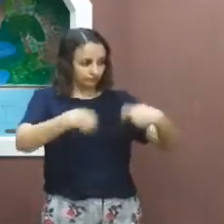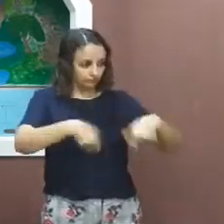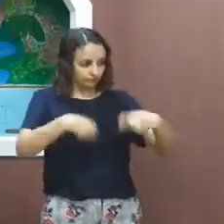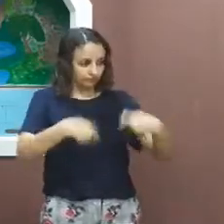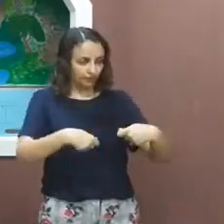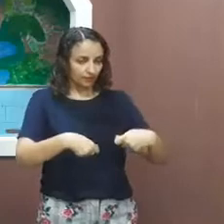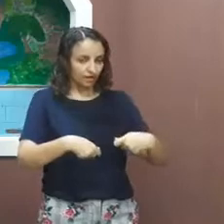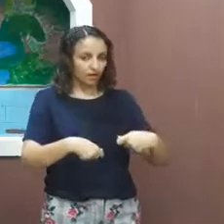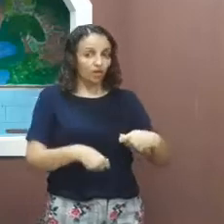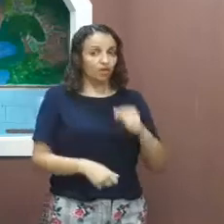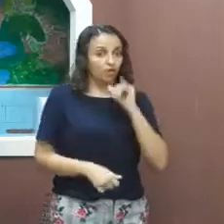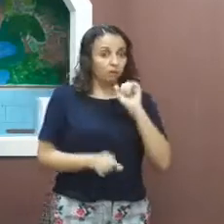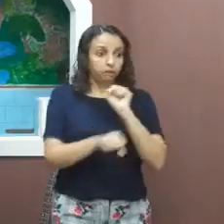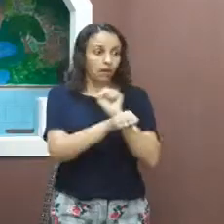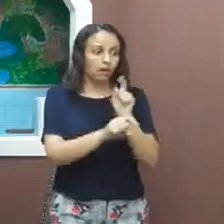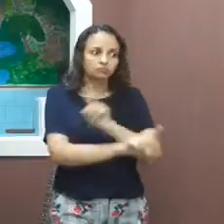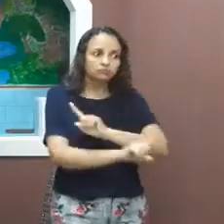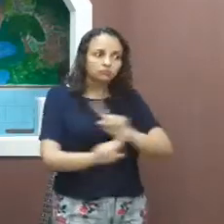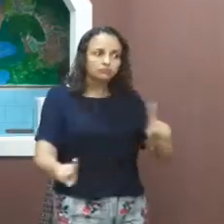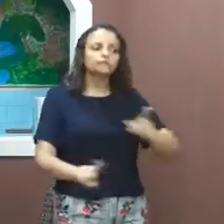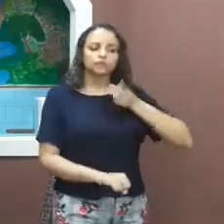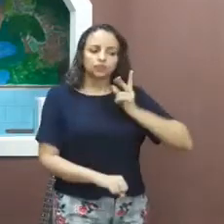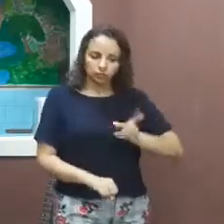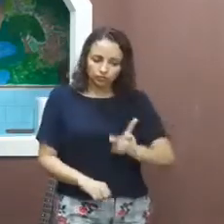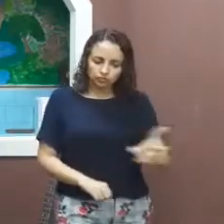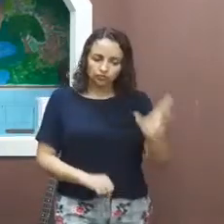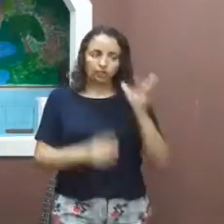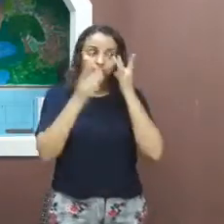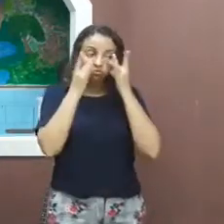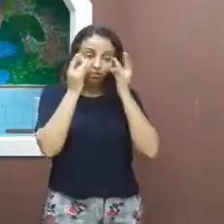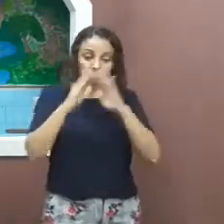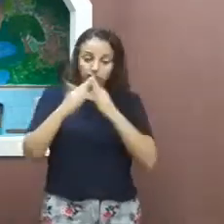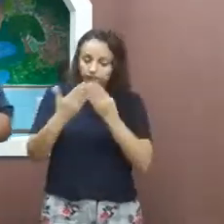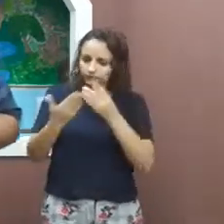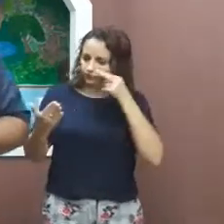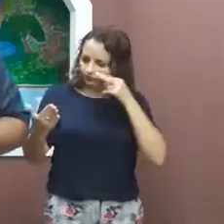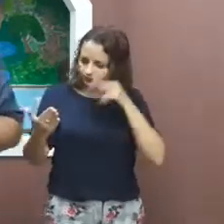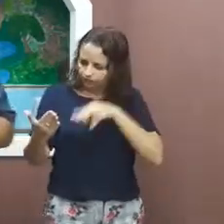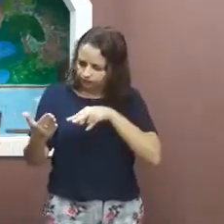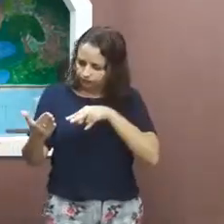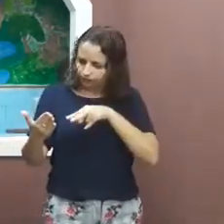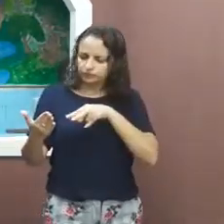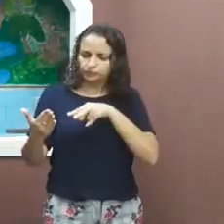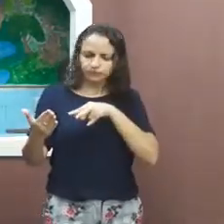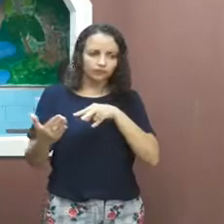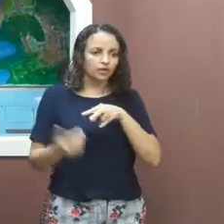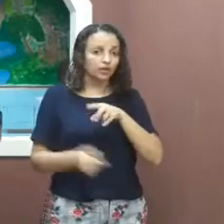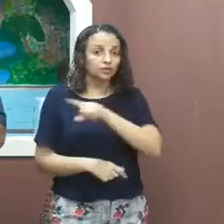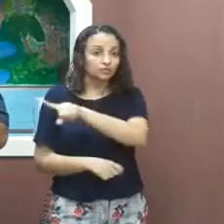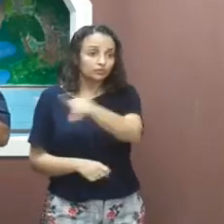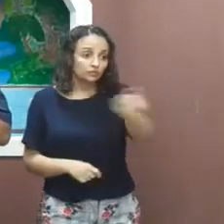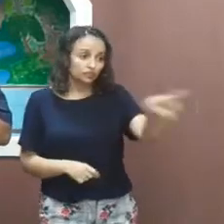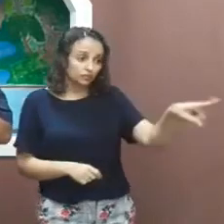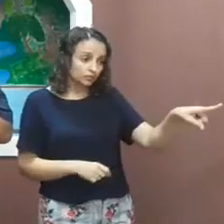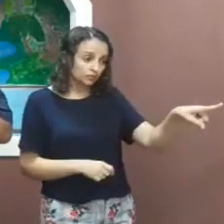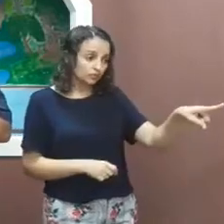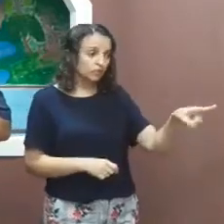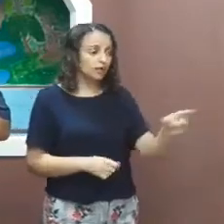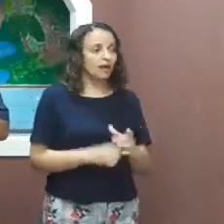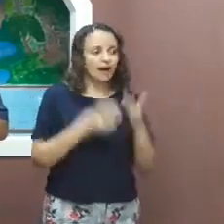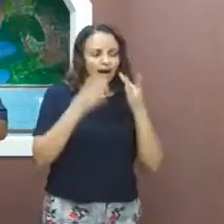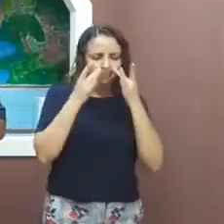estou autorizando ninguém a fazer isso. Eu estou falando para você olhar a palavra de Deus. Ela fala: não